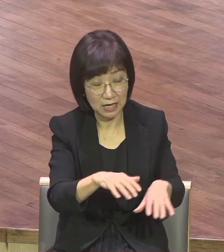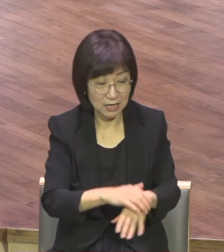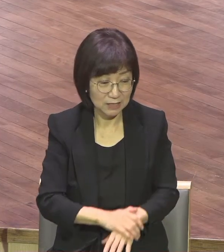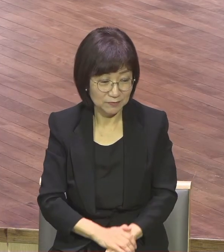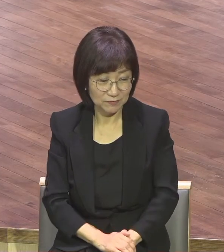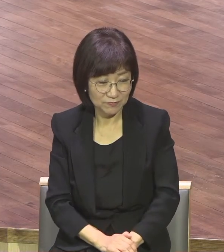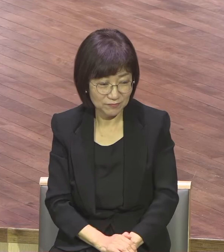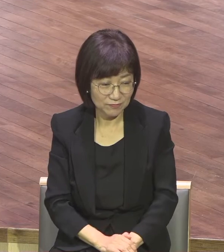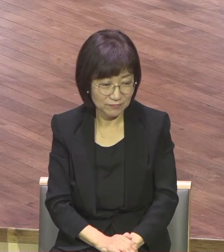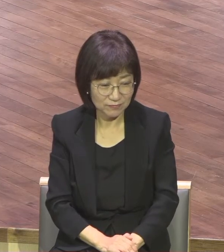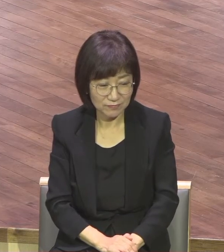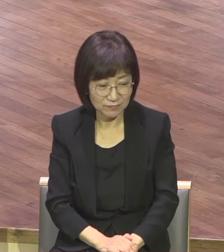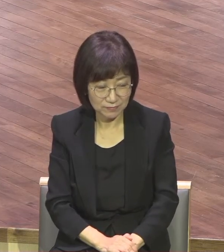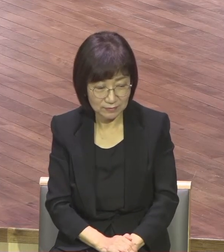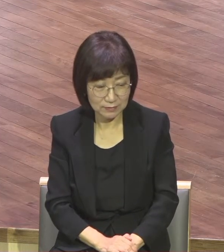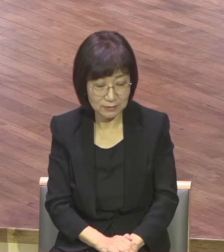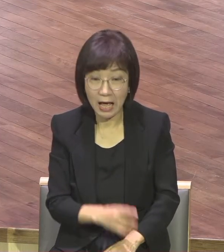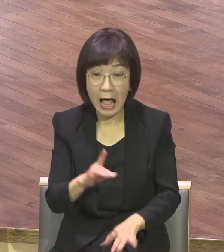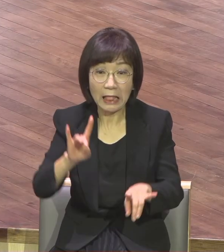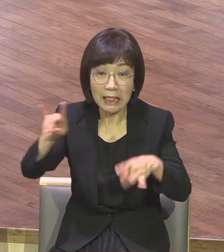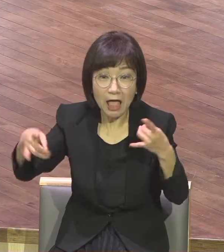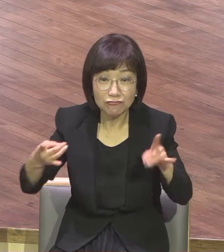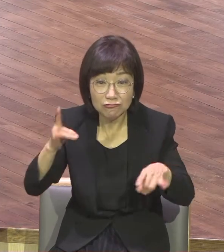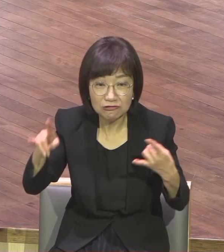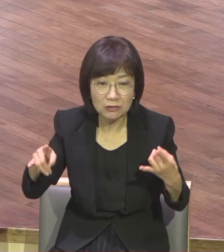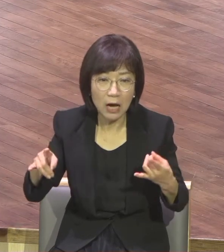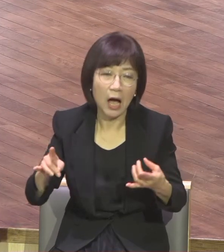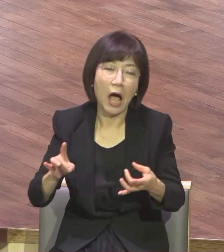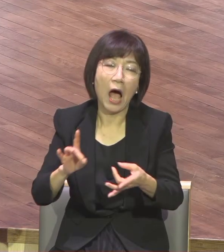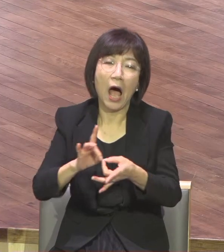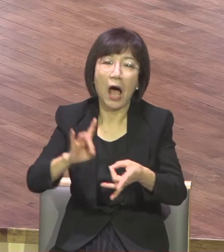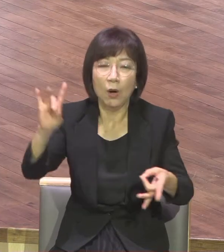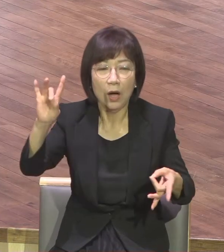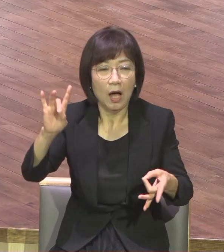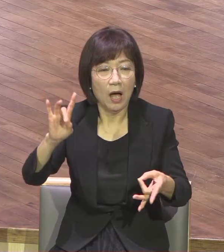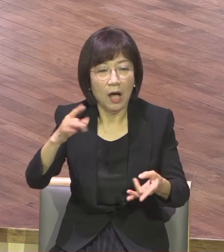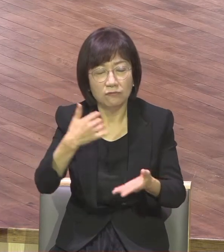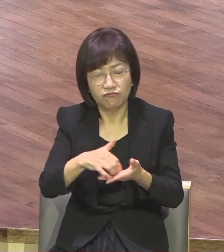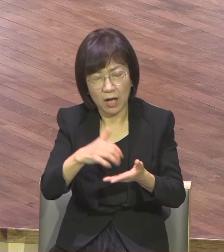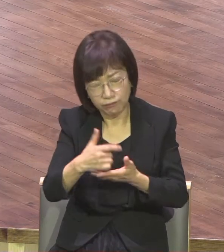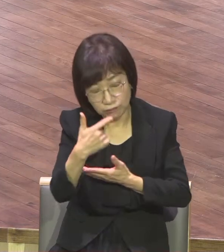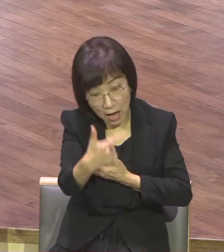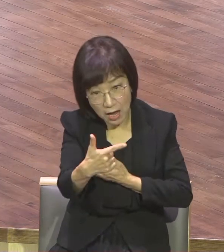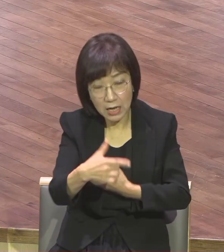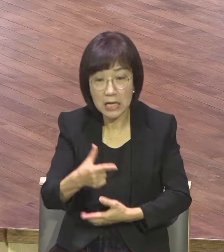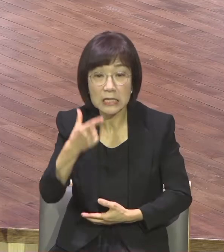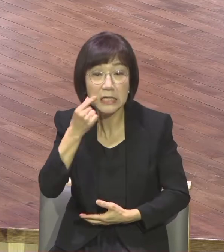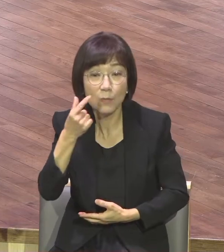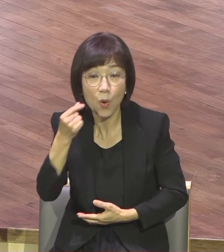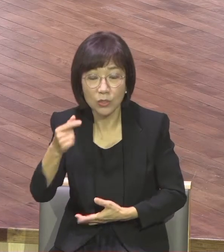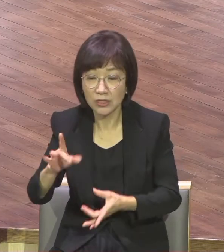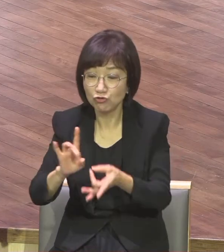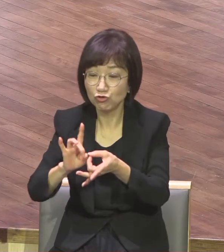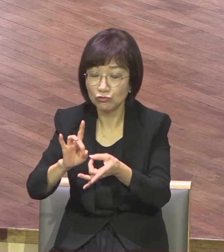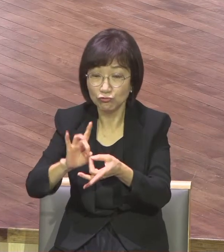많습니다. 뭐 태국은 말 것도 일본도 800만 귀신이 있어요. 신이 있어요. 신이